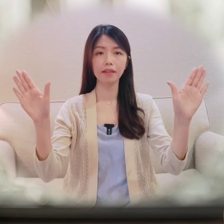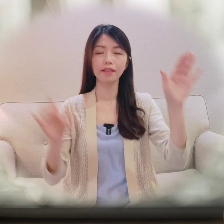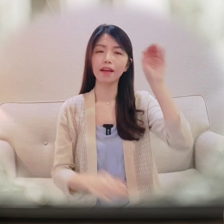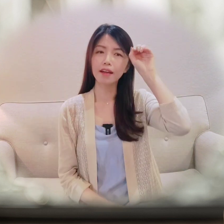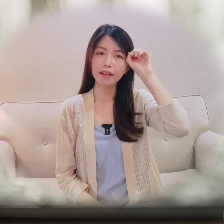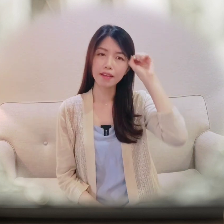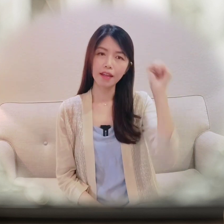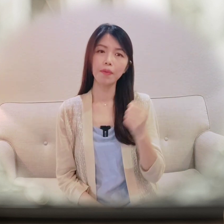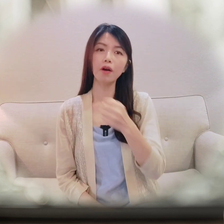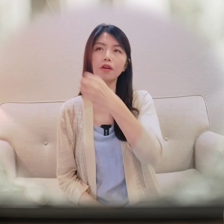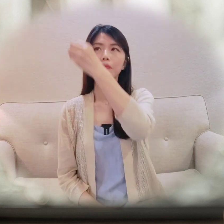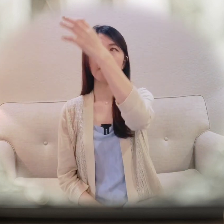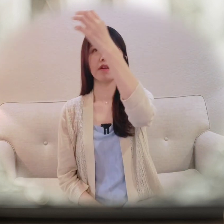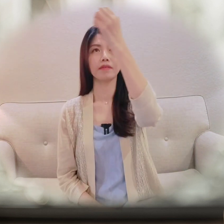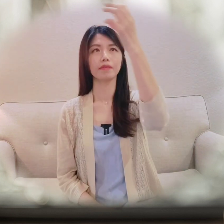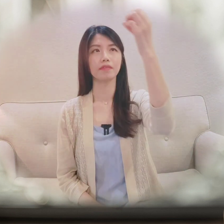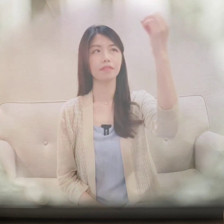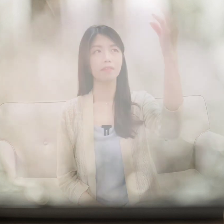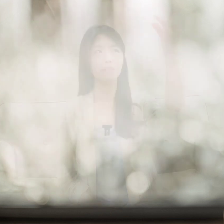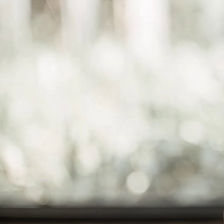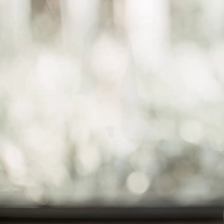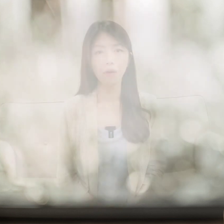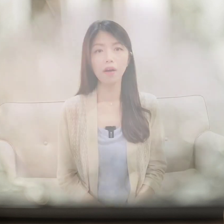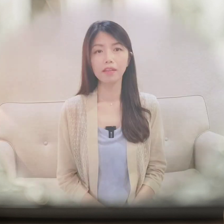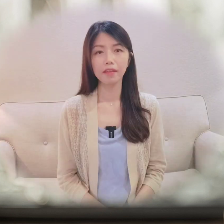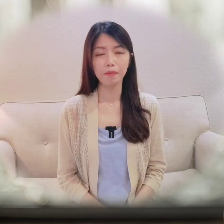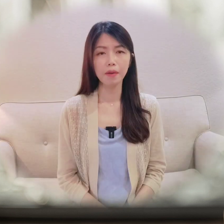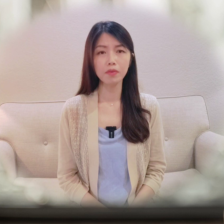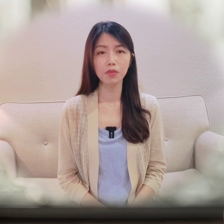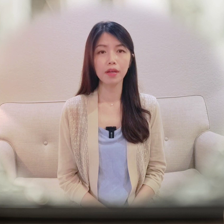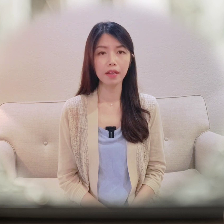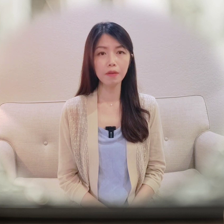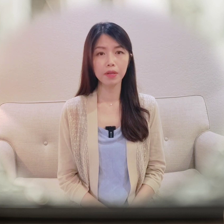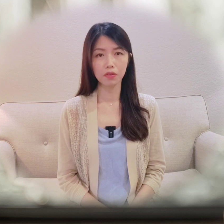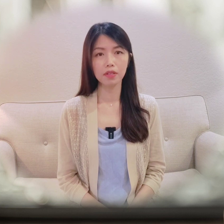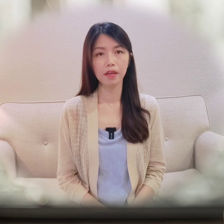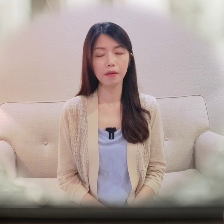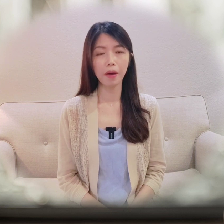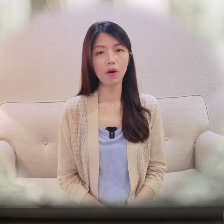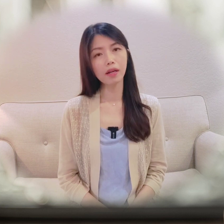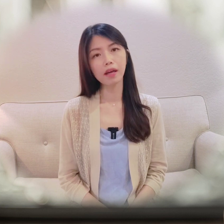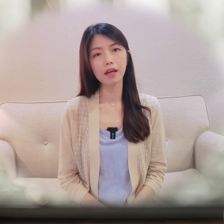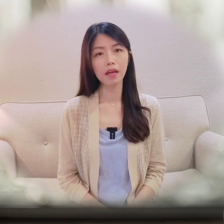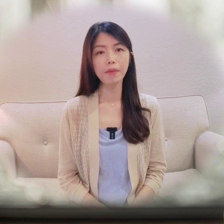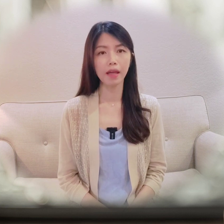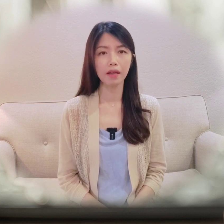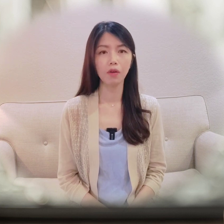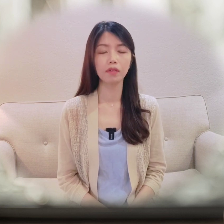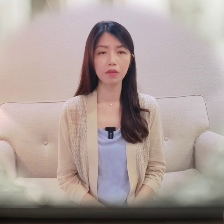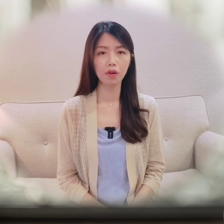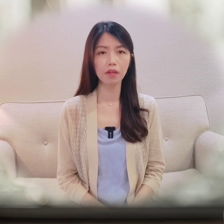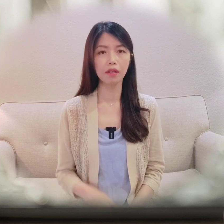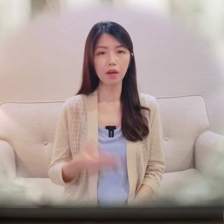밝히시는 새벽 별. 방황하는 내 맘 주의 길 비추시네. 방황하다, 헤매다